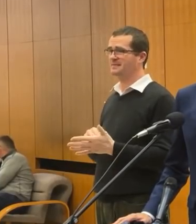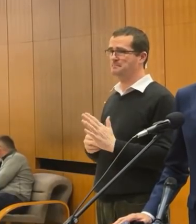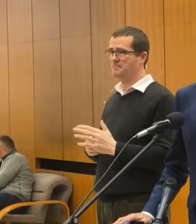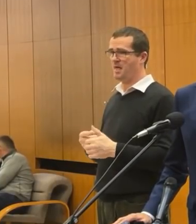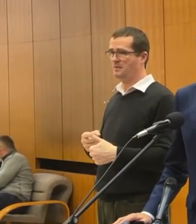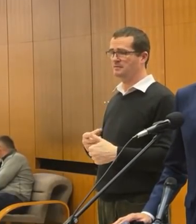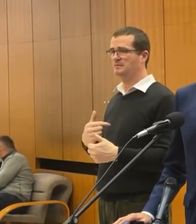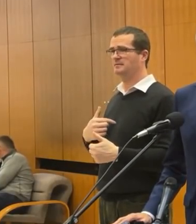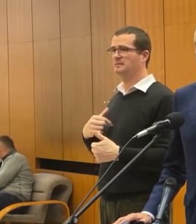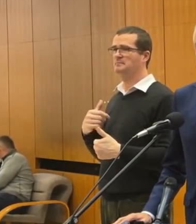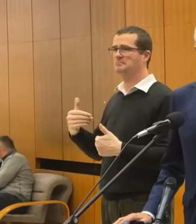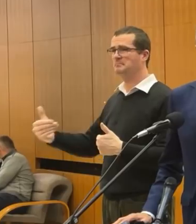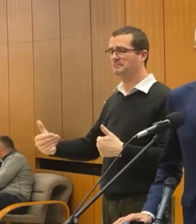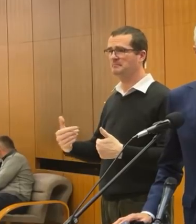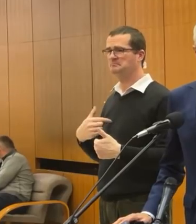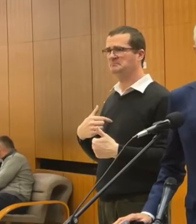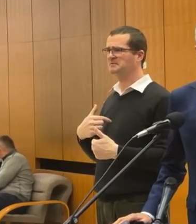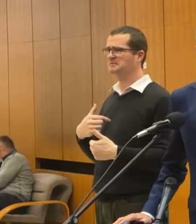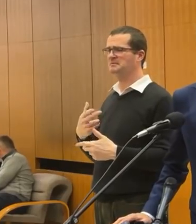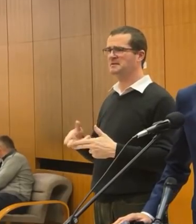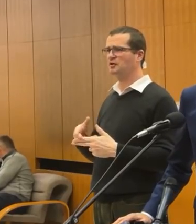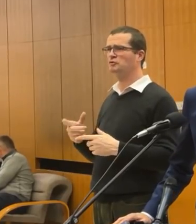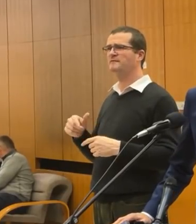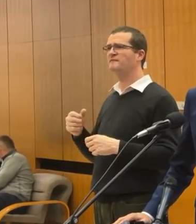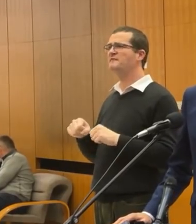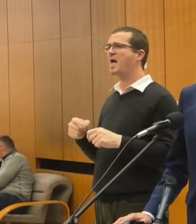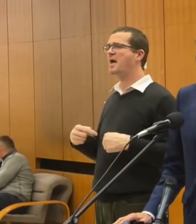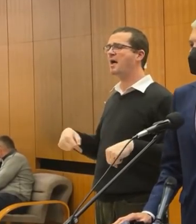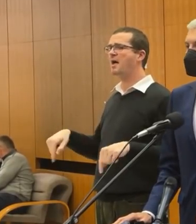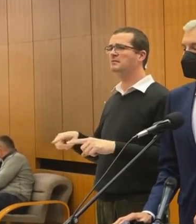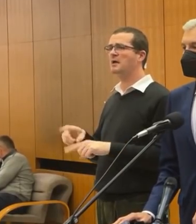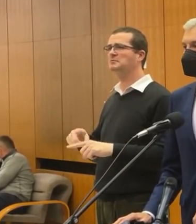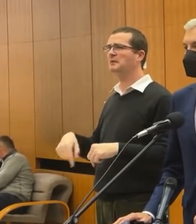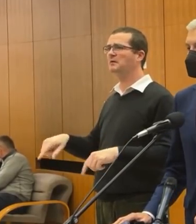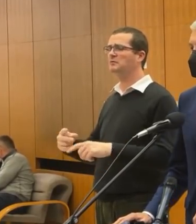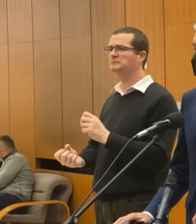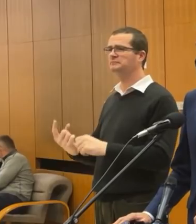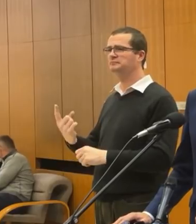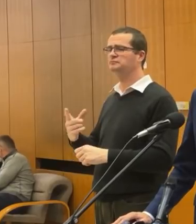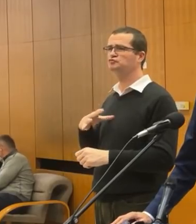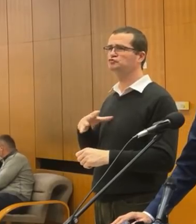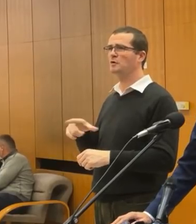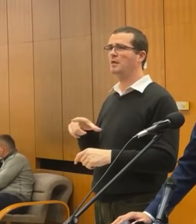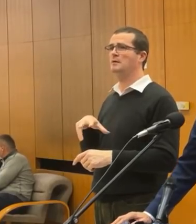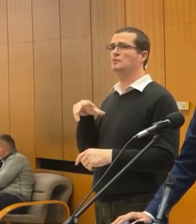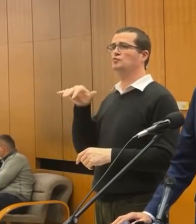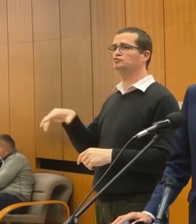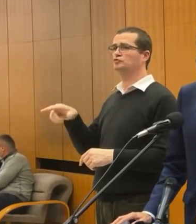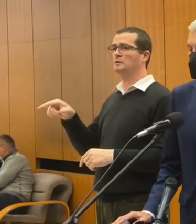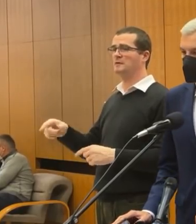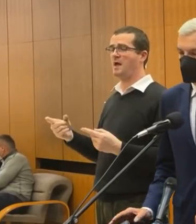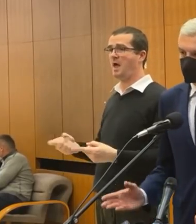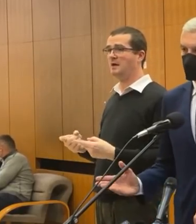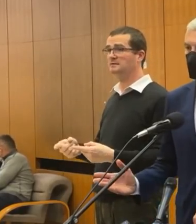som, ani neplánujem a nezachytil som ani medzi členmi vlády, že by niekto sa chcel zúčastniť tohto